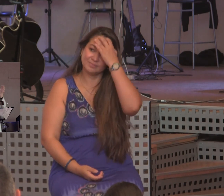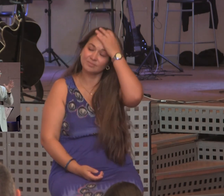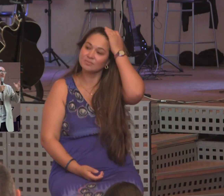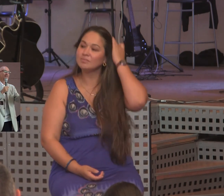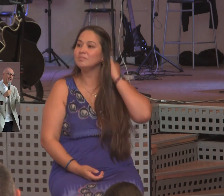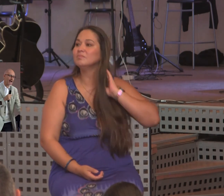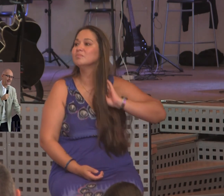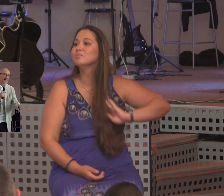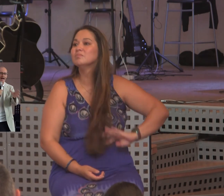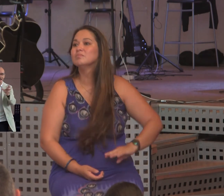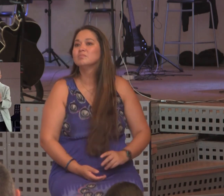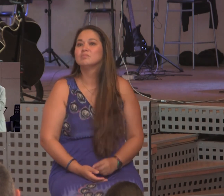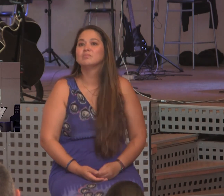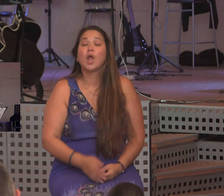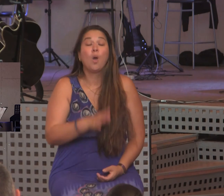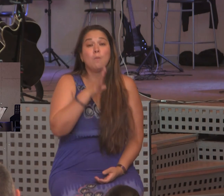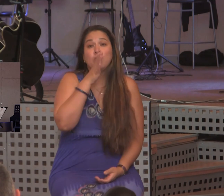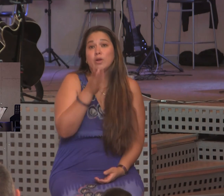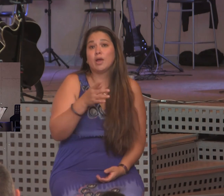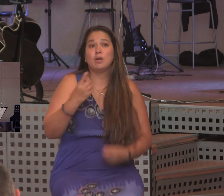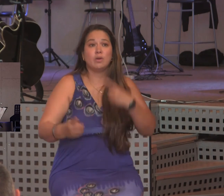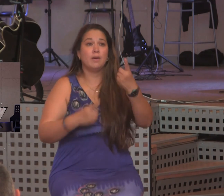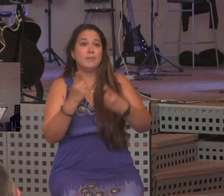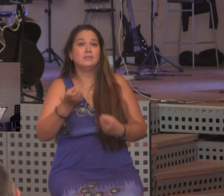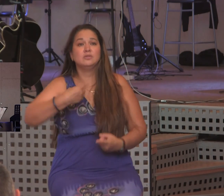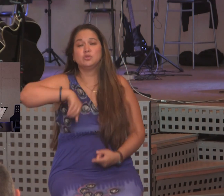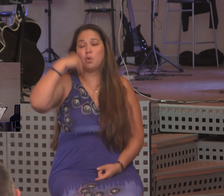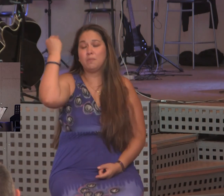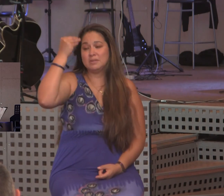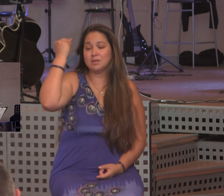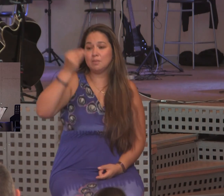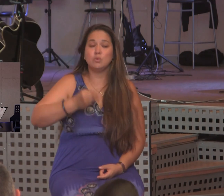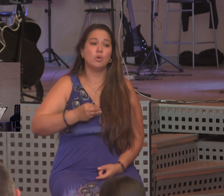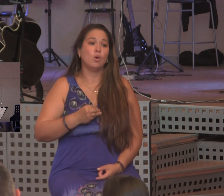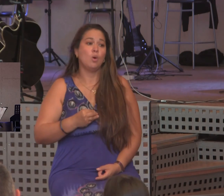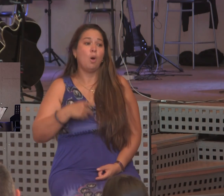después el pastor vendrá y hará. No, no, no, no. Con su voz